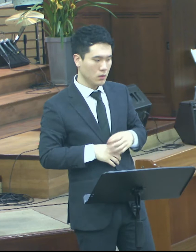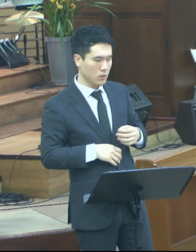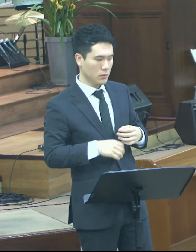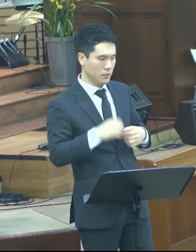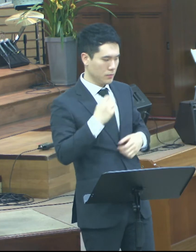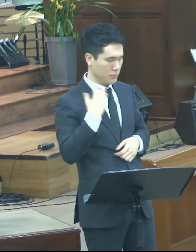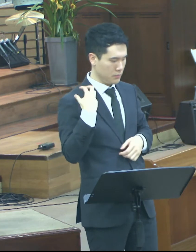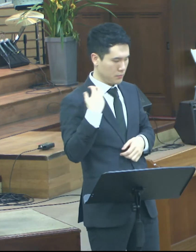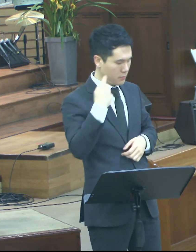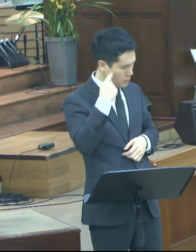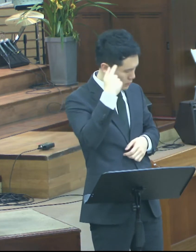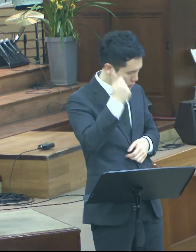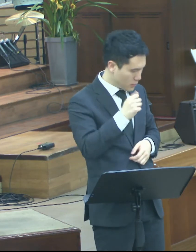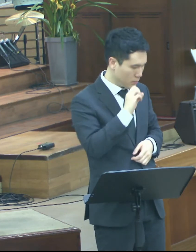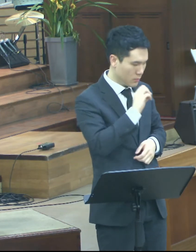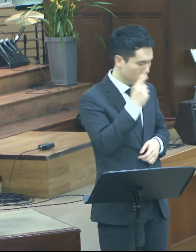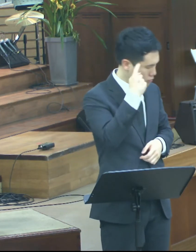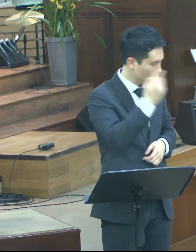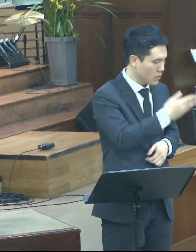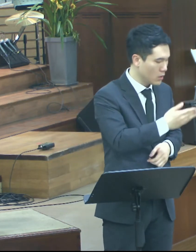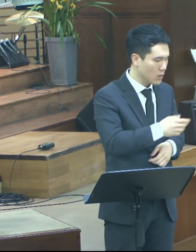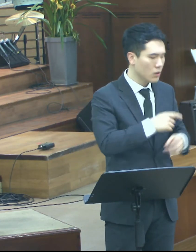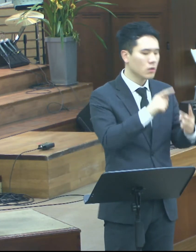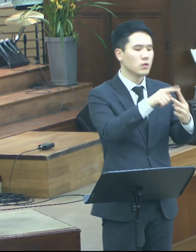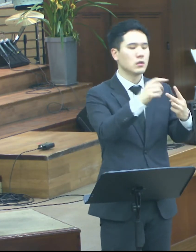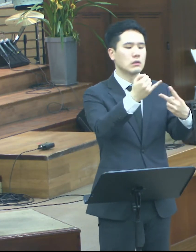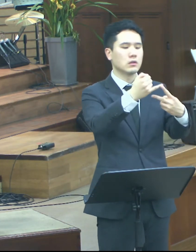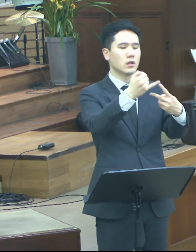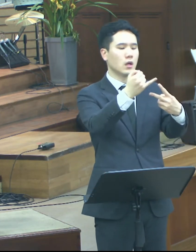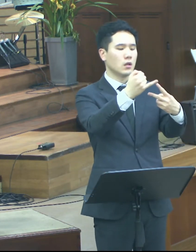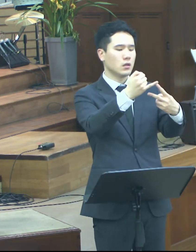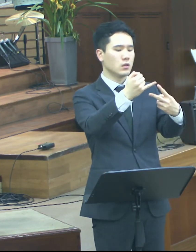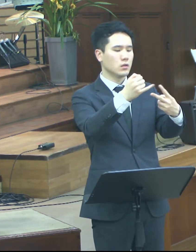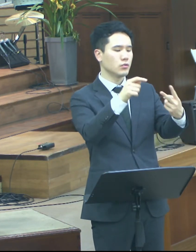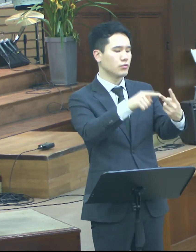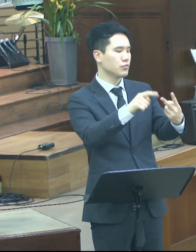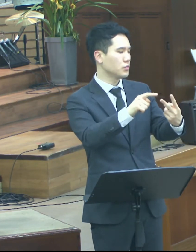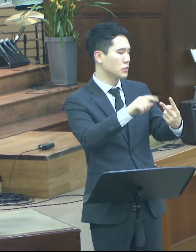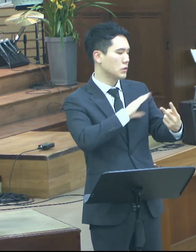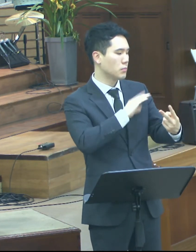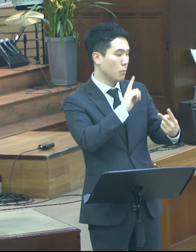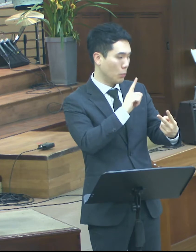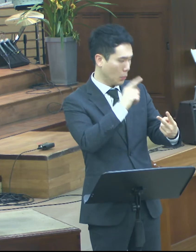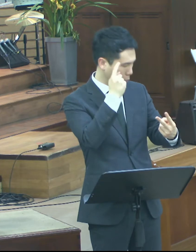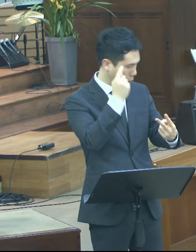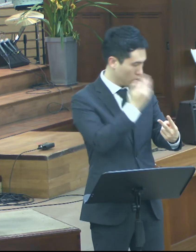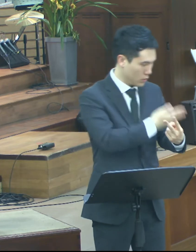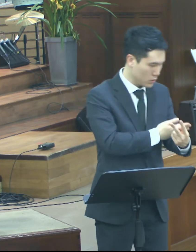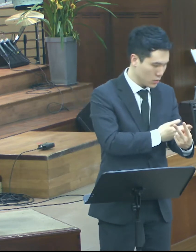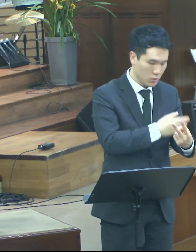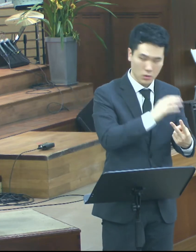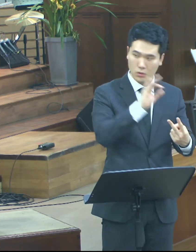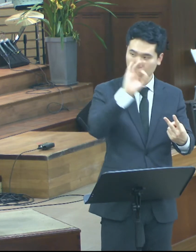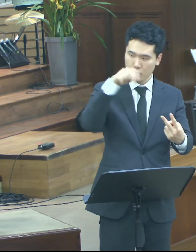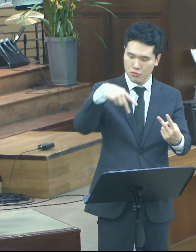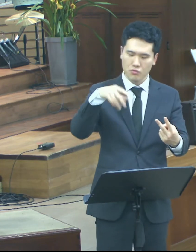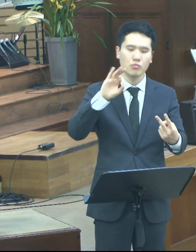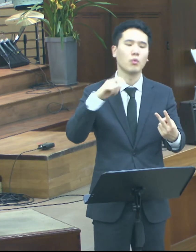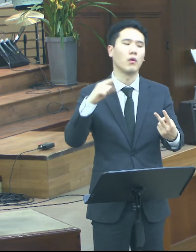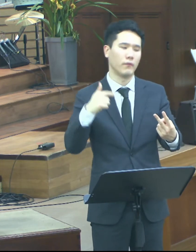라원이라고 그러더라고요. 그래서 제가 한 일주일 정도 이규복 집사님하고 김영서 집사님하고 계속 일주일